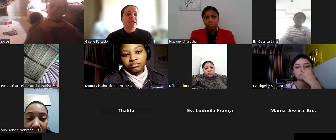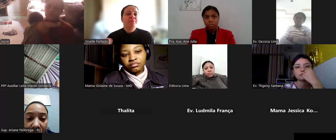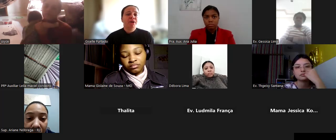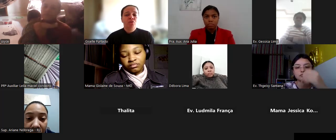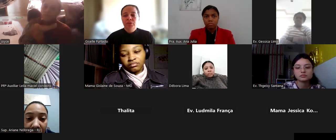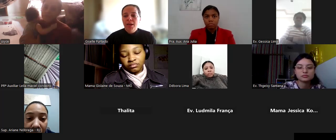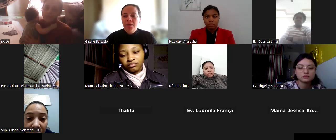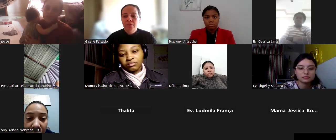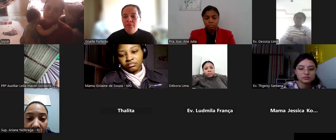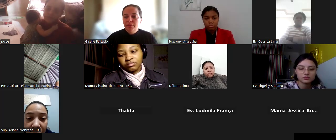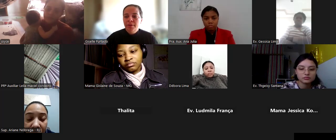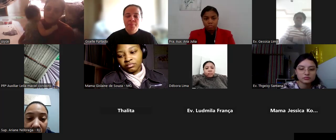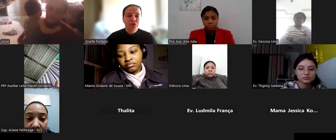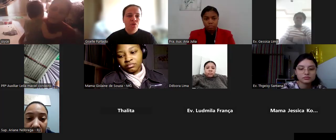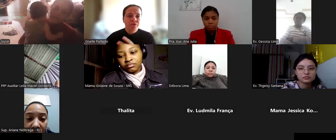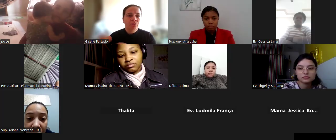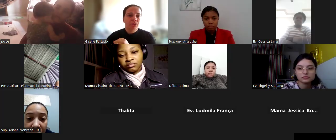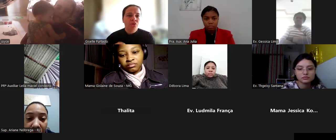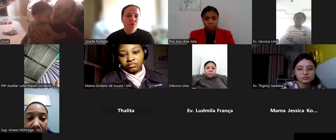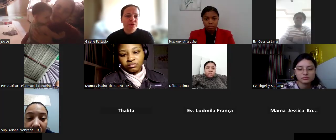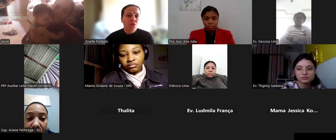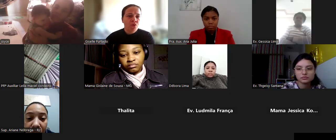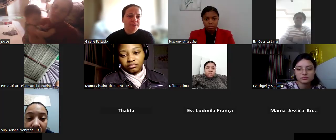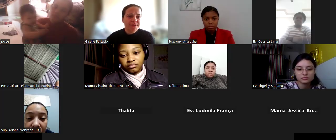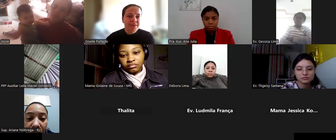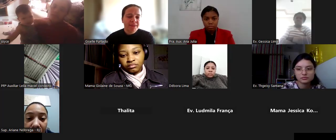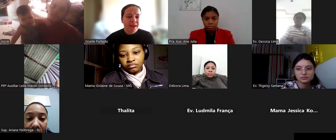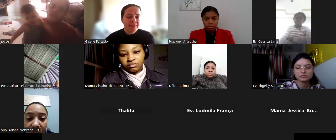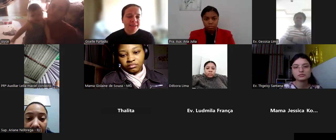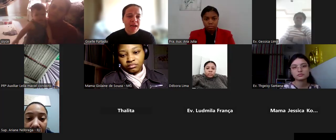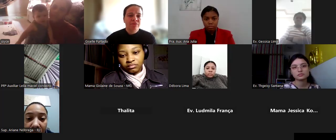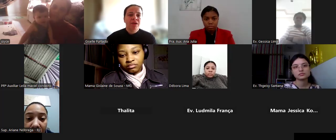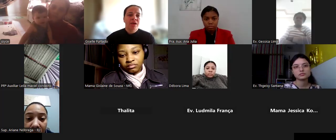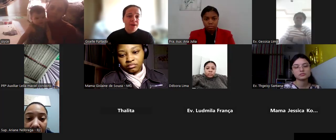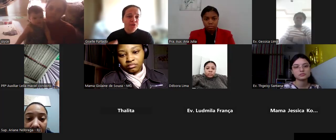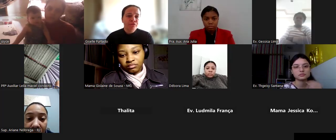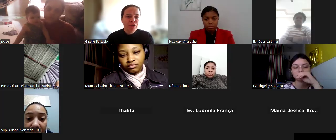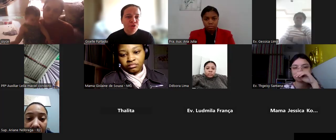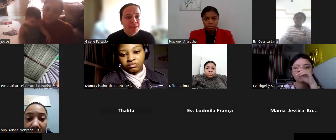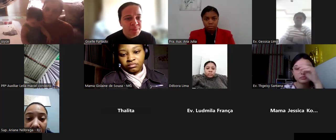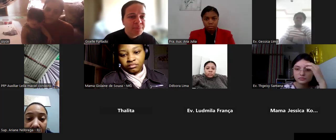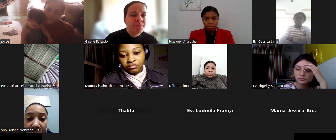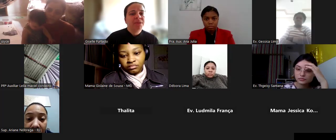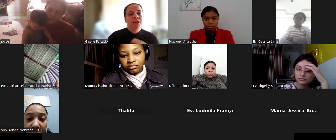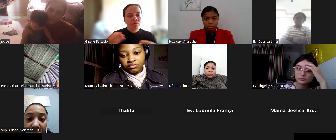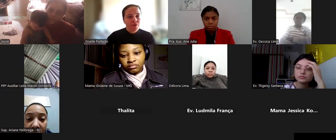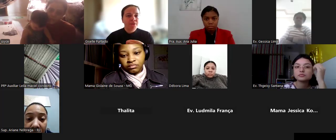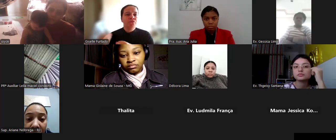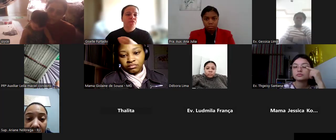ela me pergunta, a pessoa falou tal coisa assim, assim, aí ela escreve. Faz um vídeo em Libras para mim, daí eu faço um